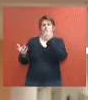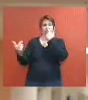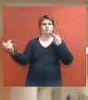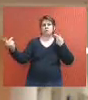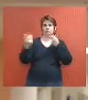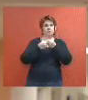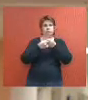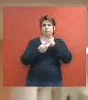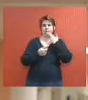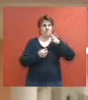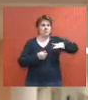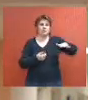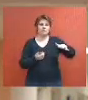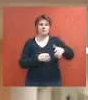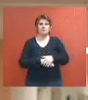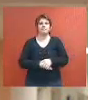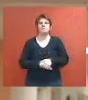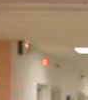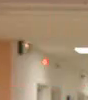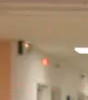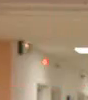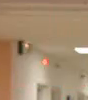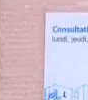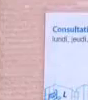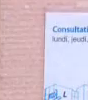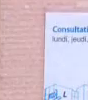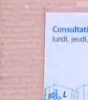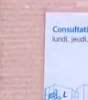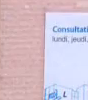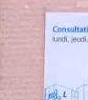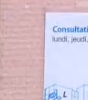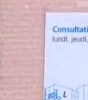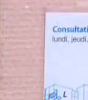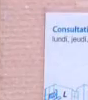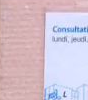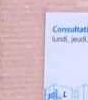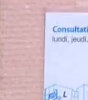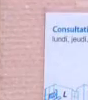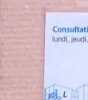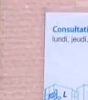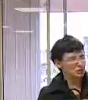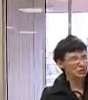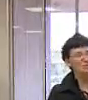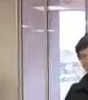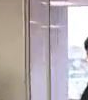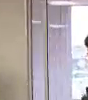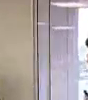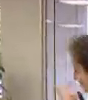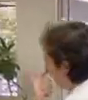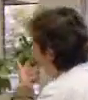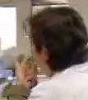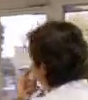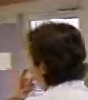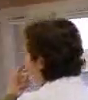Drillon entrer parfaitement dans ces valeurs. Désormais, les sourds et les malentendants peuvent prendre des rendez-vous